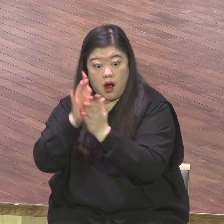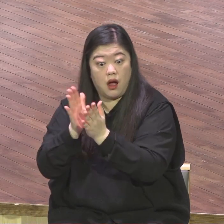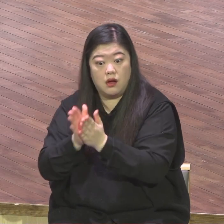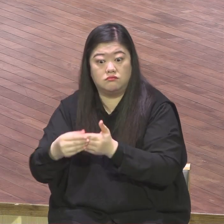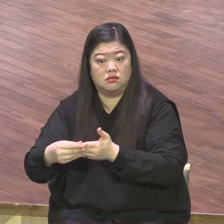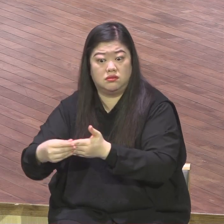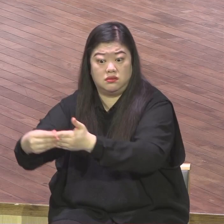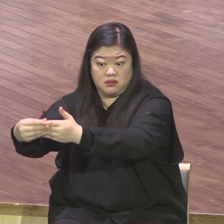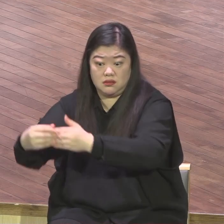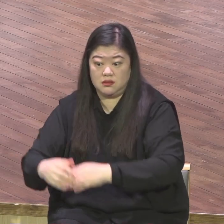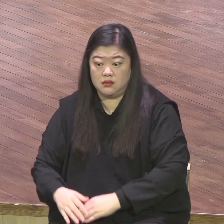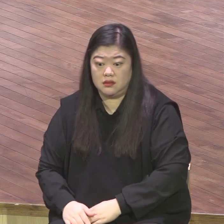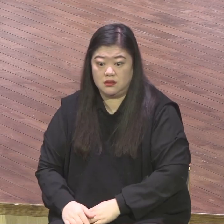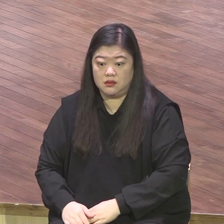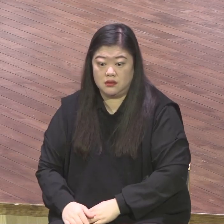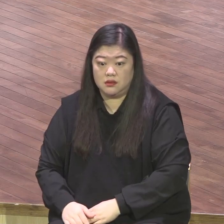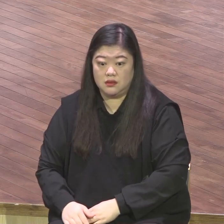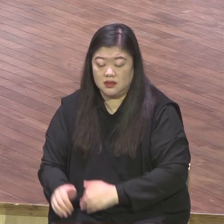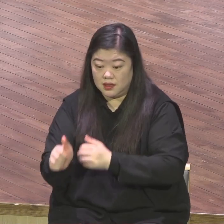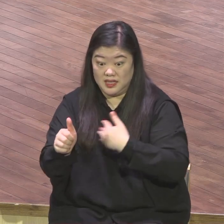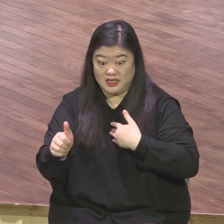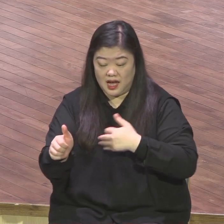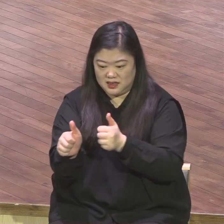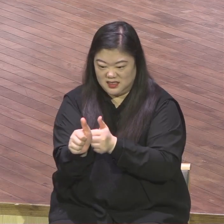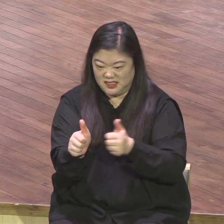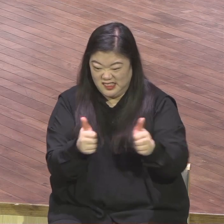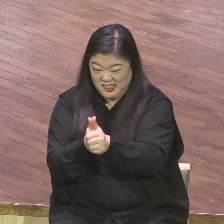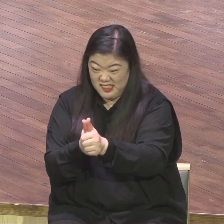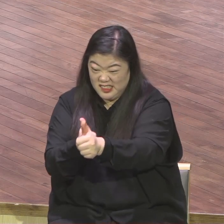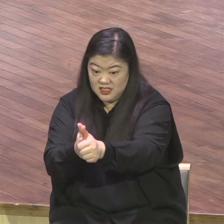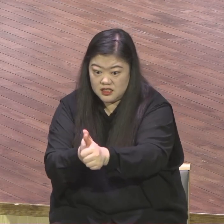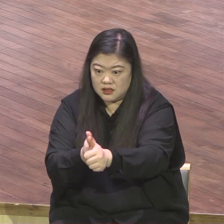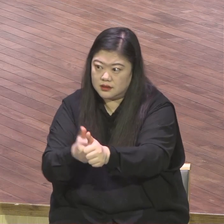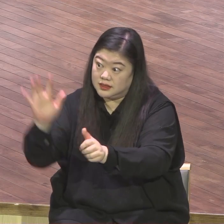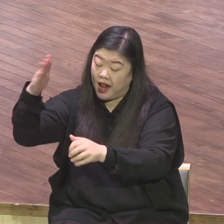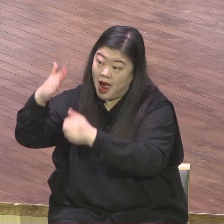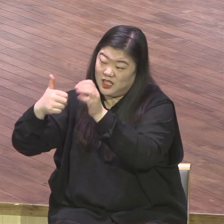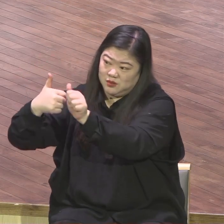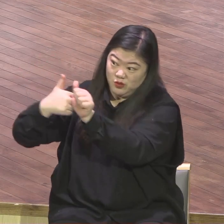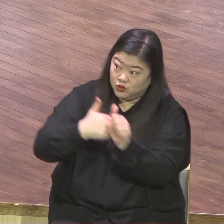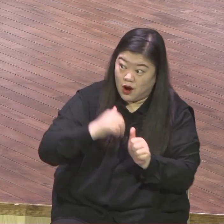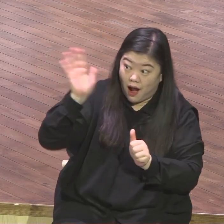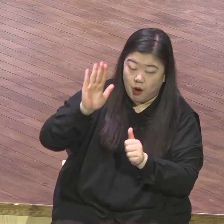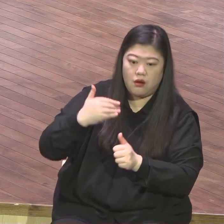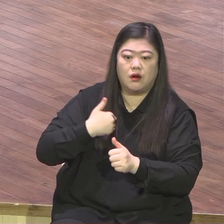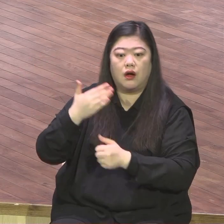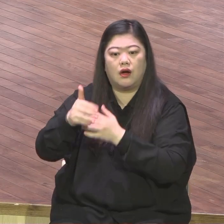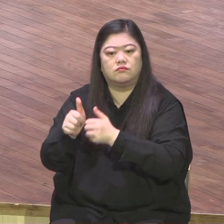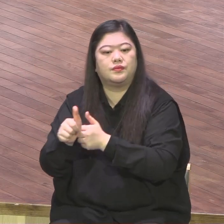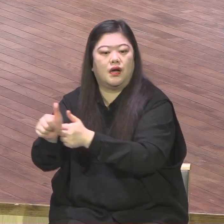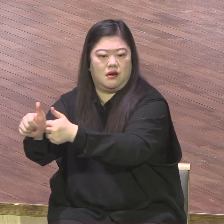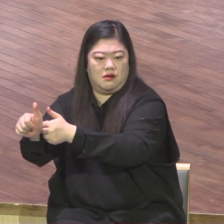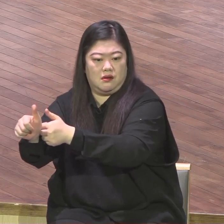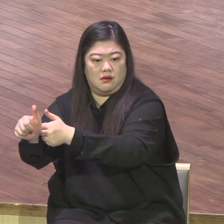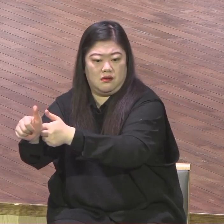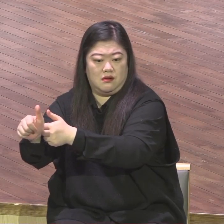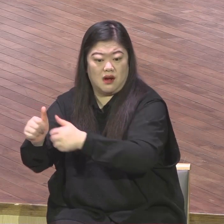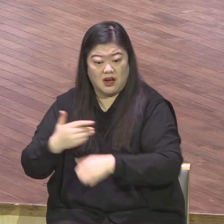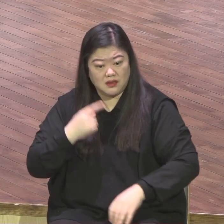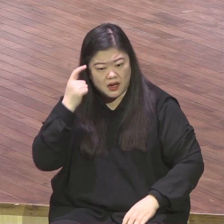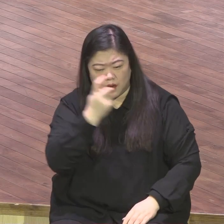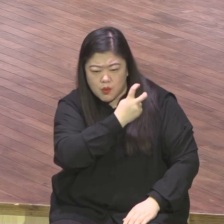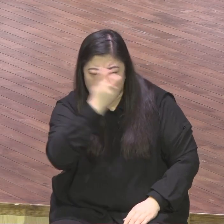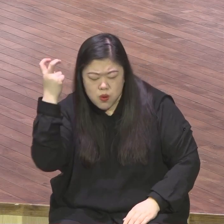거예요. 그래서 나의 나된 것은 뭐요? 하나님의 은혜라. 내가 잘나서 된 것이 아니라, 내가 똑똑해서 노력해서 된 것이